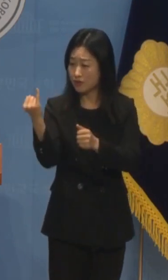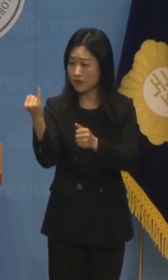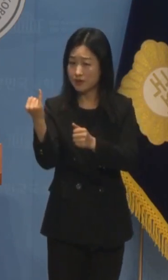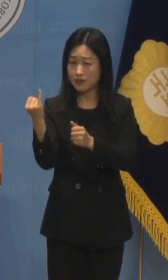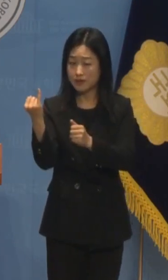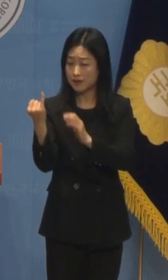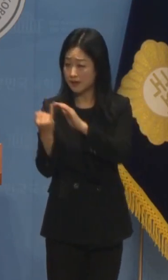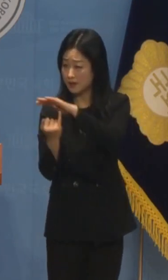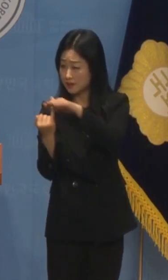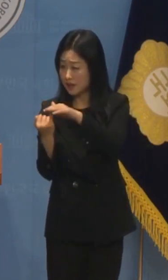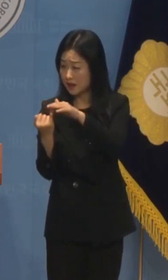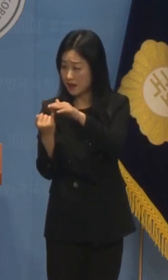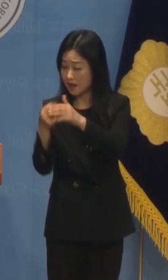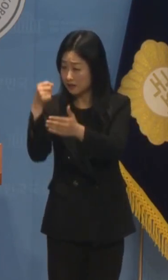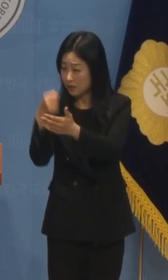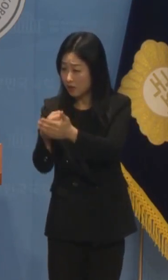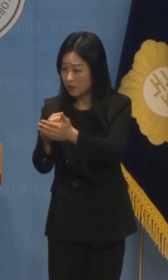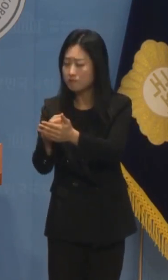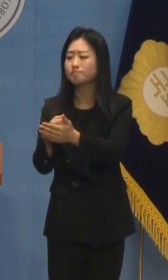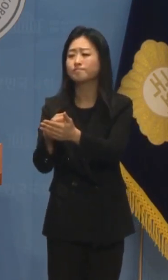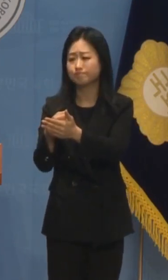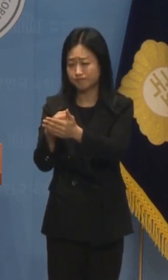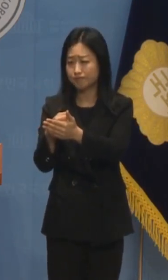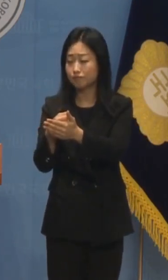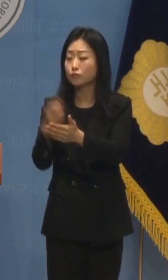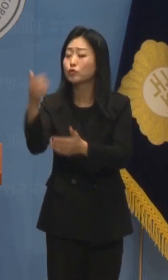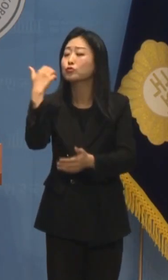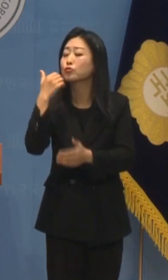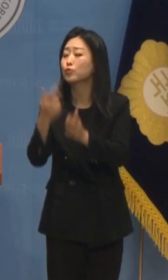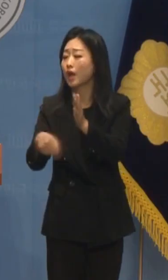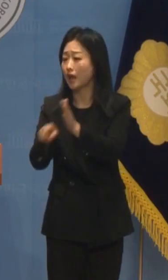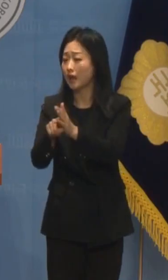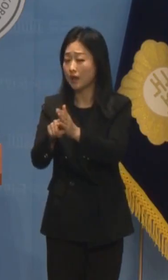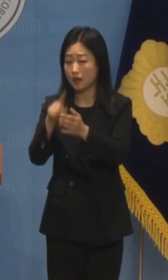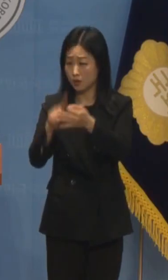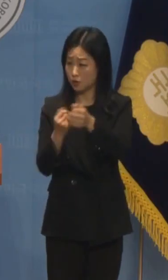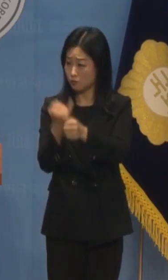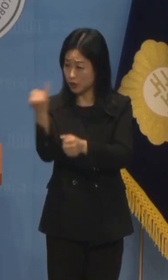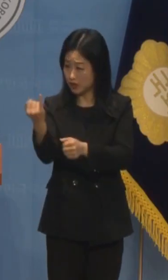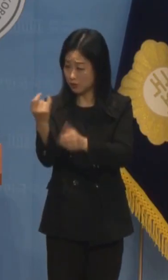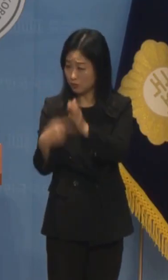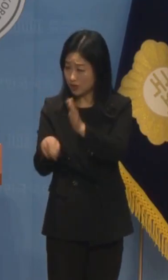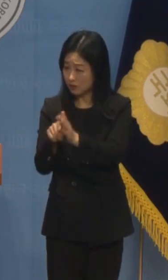윤석열 대통령은 누구를 위해 그 자리를 지키고 있습니까? 김건희 여사입니까?